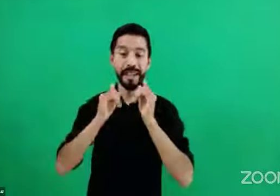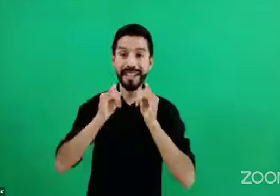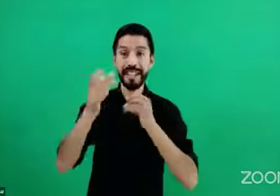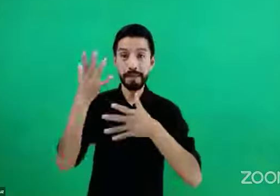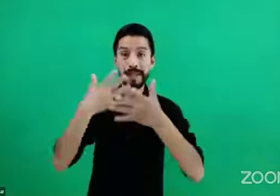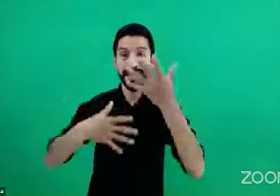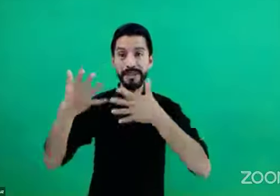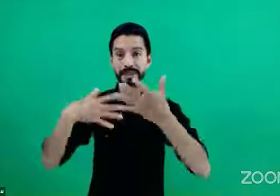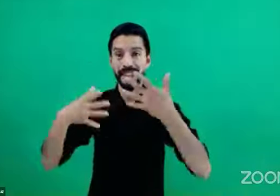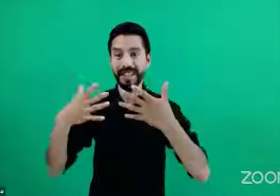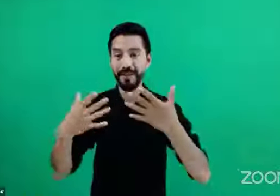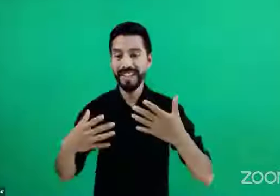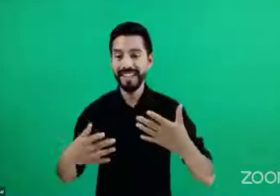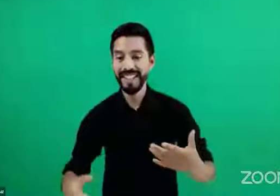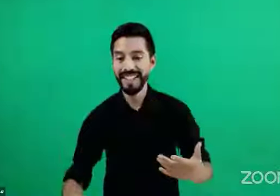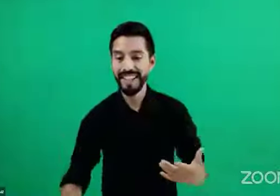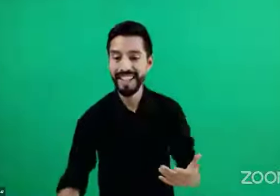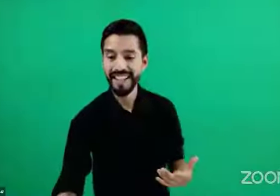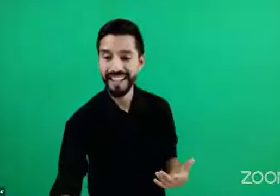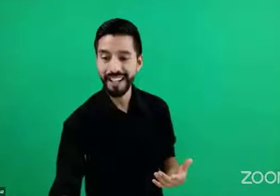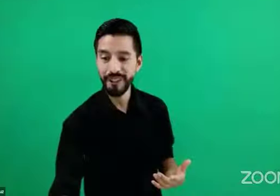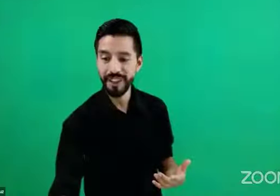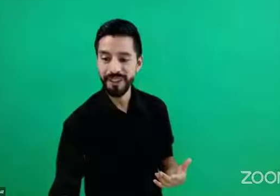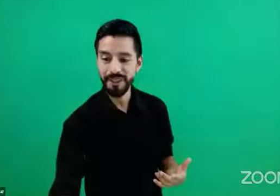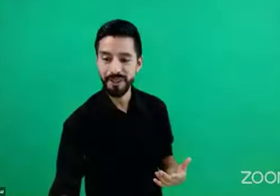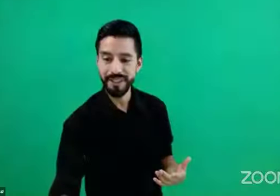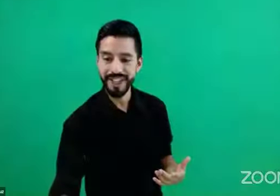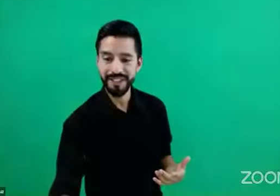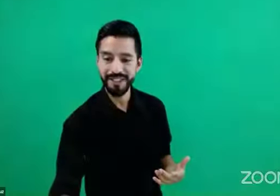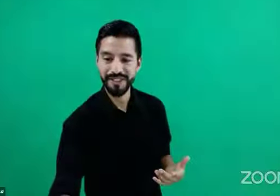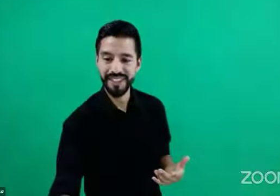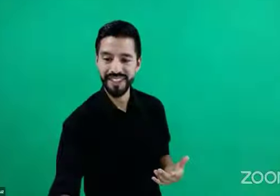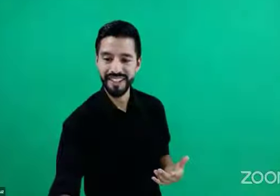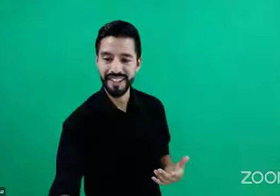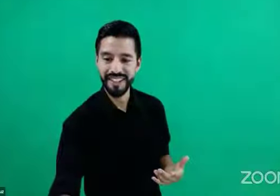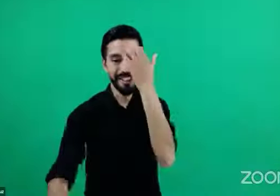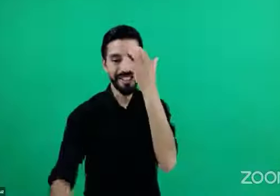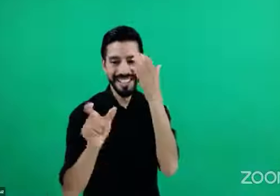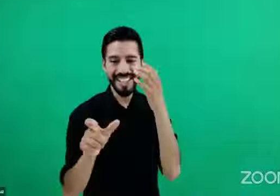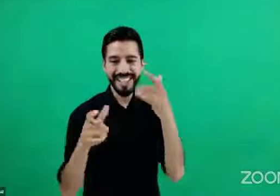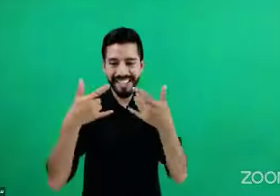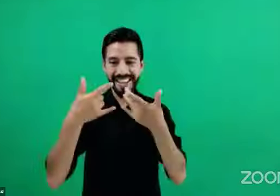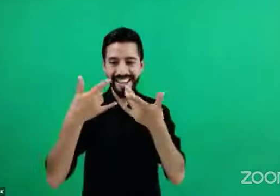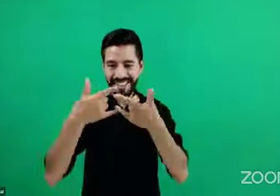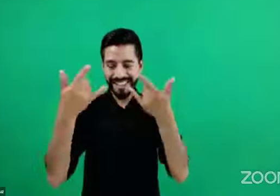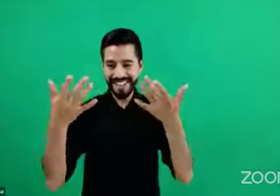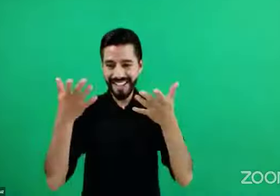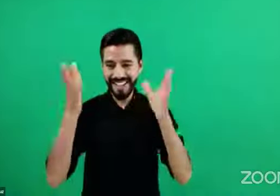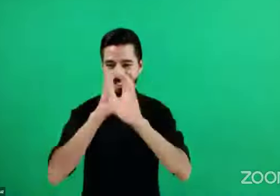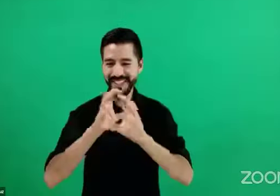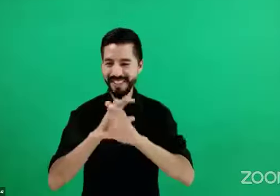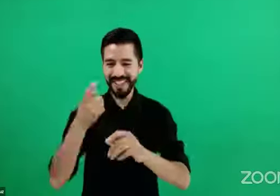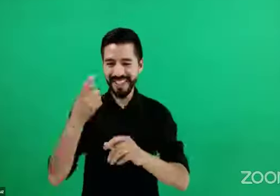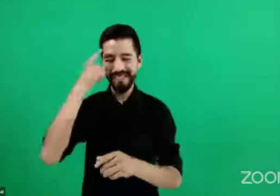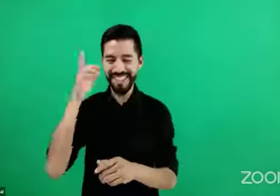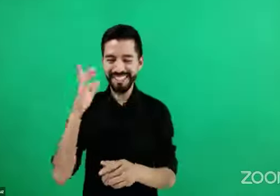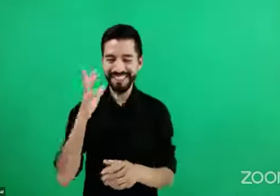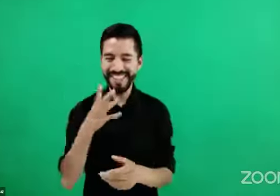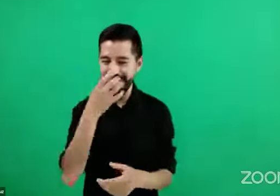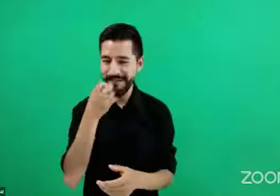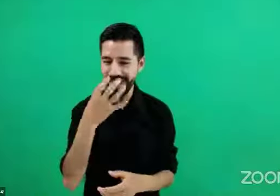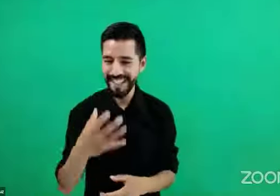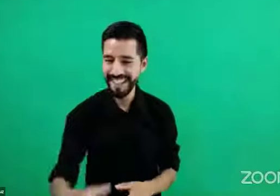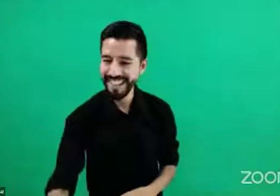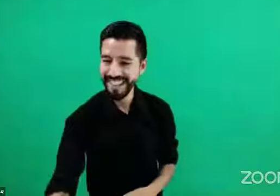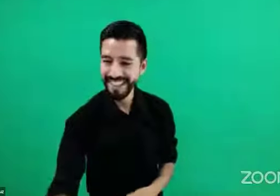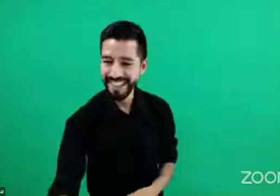quería que hubiera interpretación en lengua de señas en uno de sus conciertos. Y fue que conocí esta canción y ahorita me acordé,